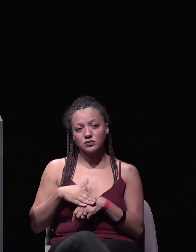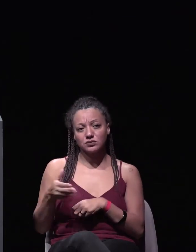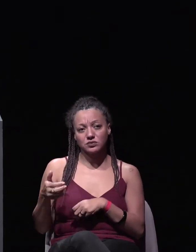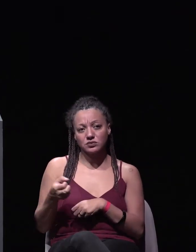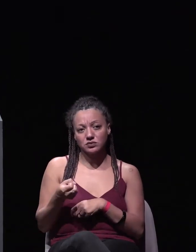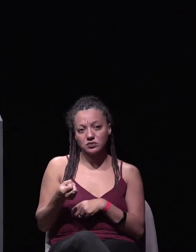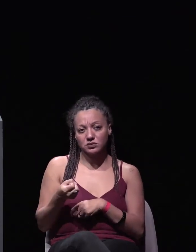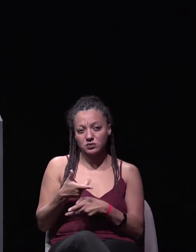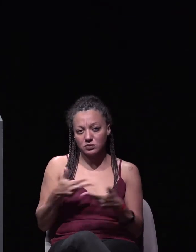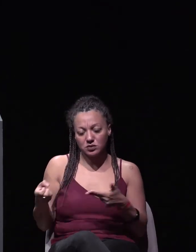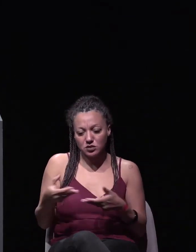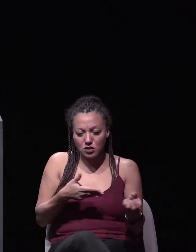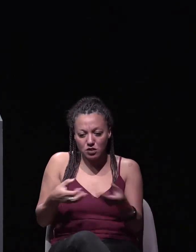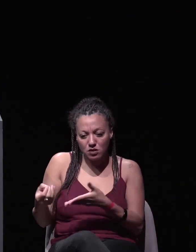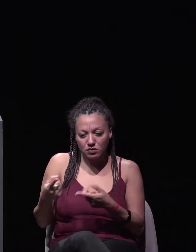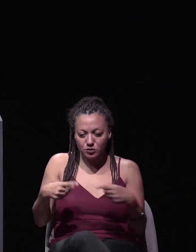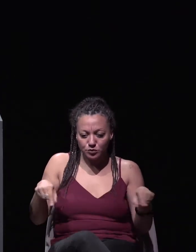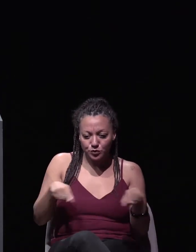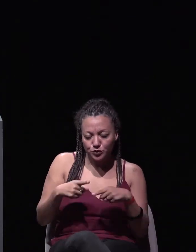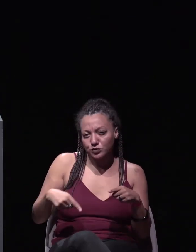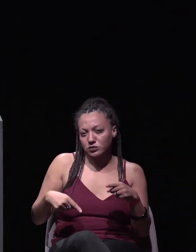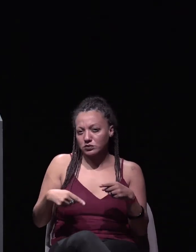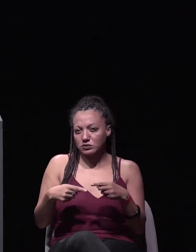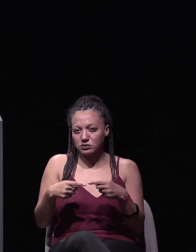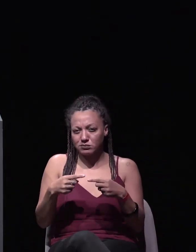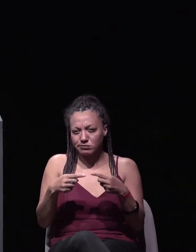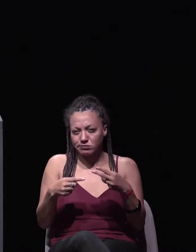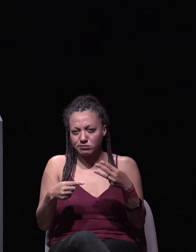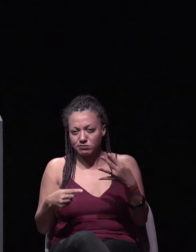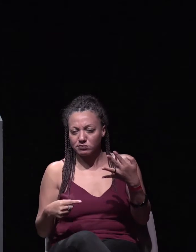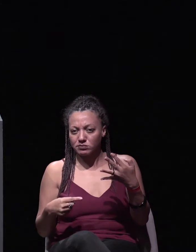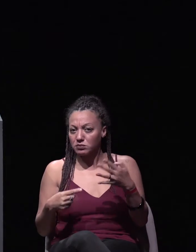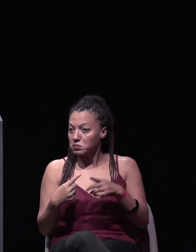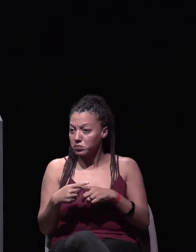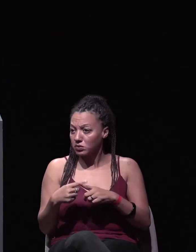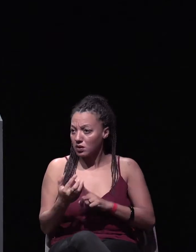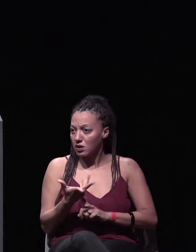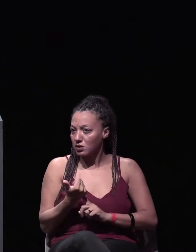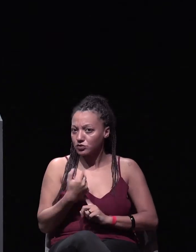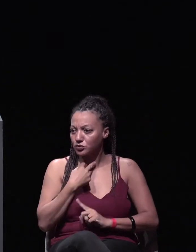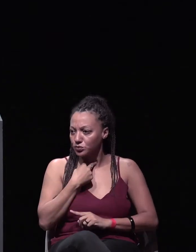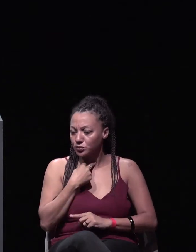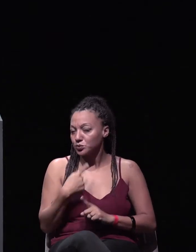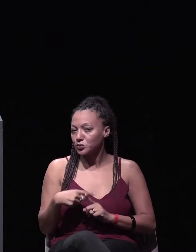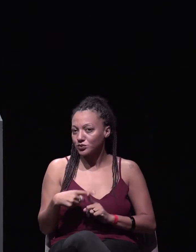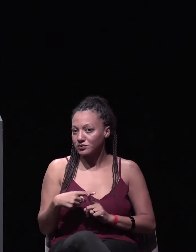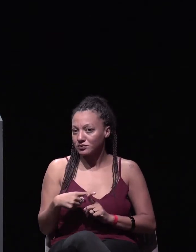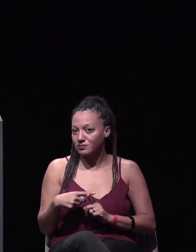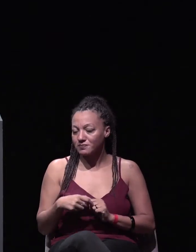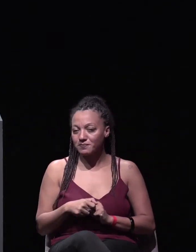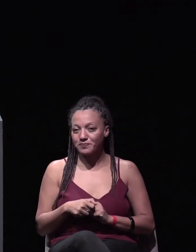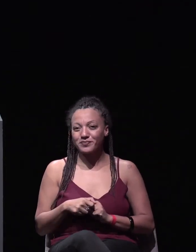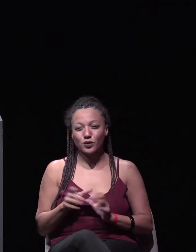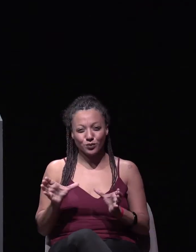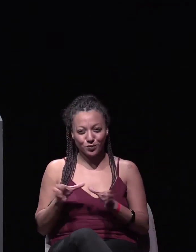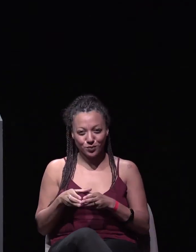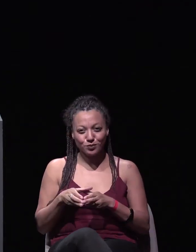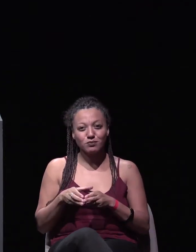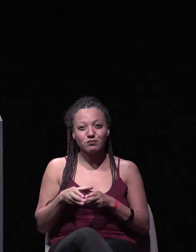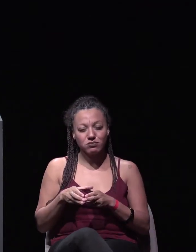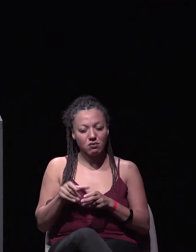com música, com um número de outras coisas. Por que não com arte? Muitas pessoas eram